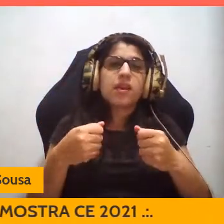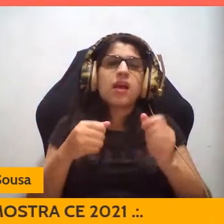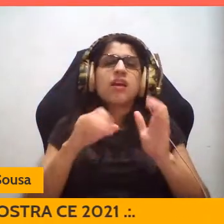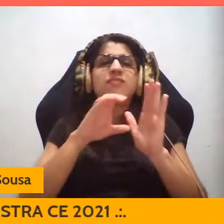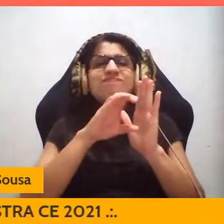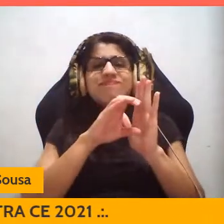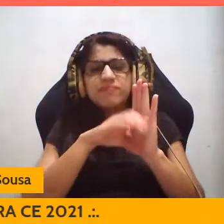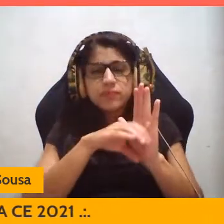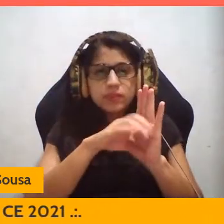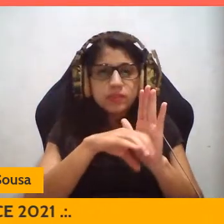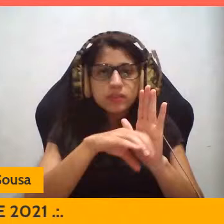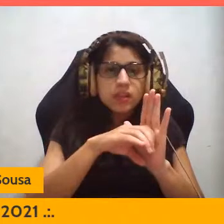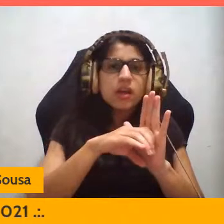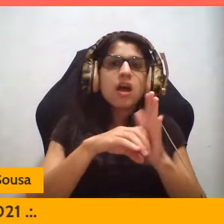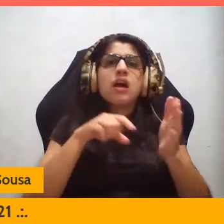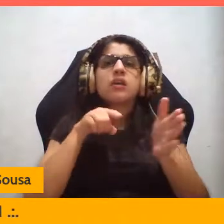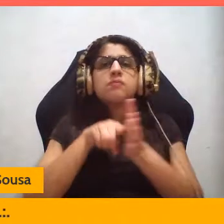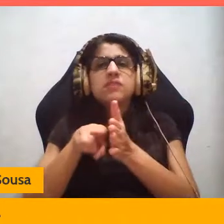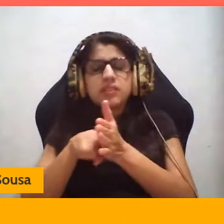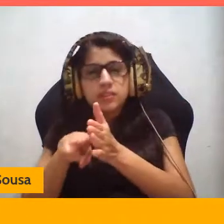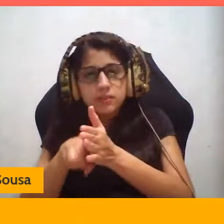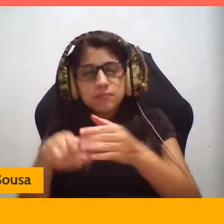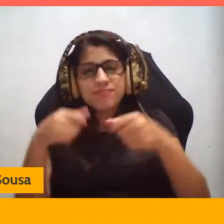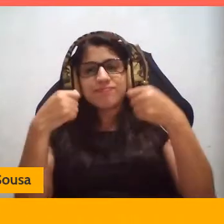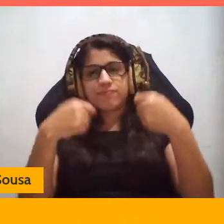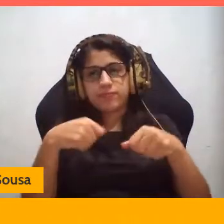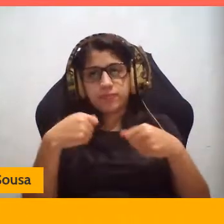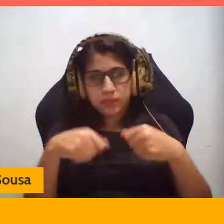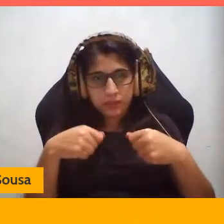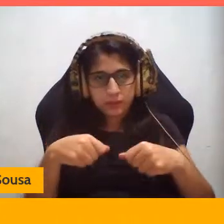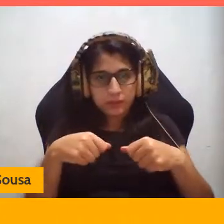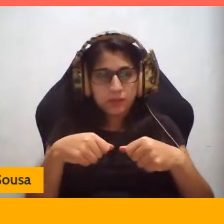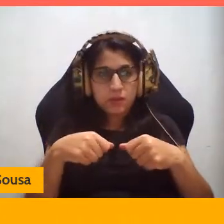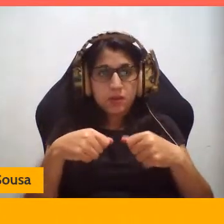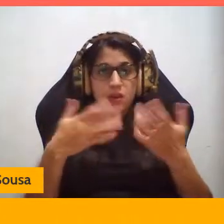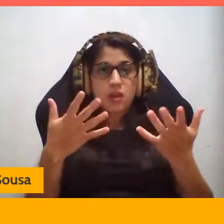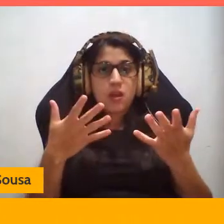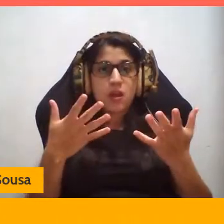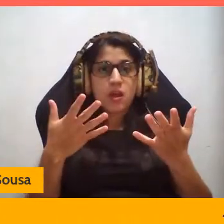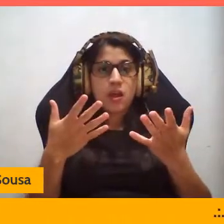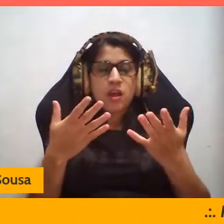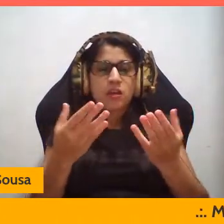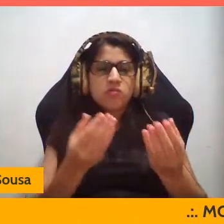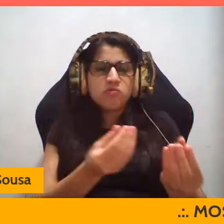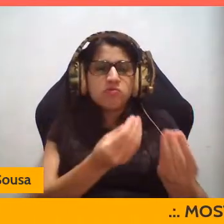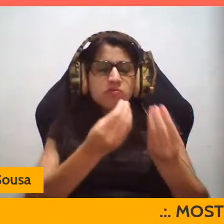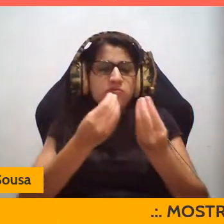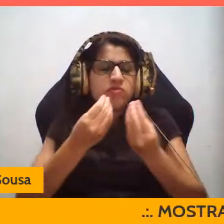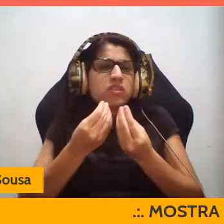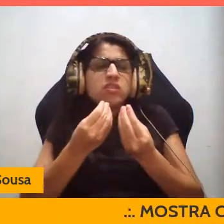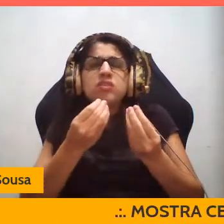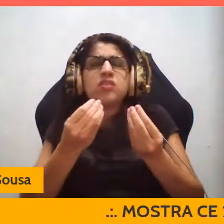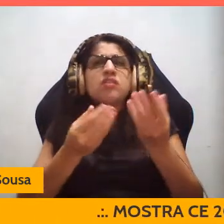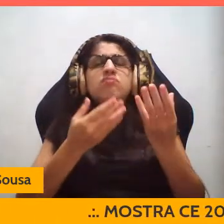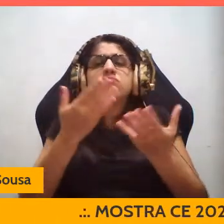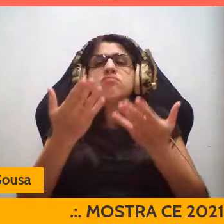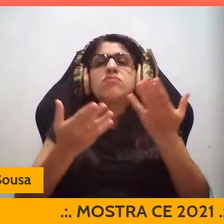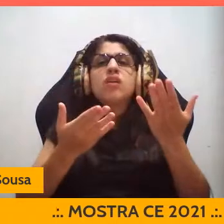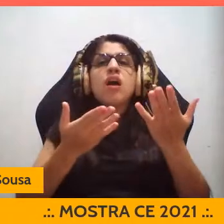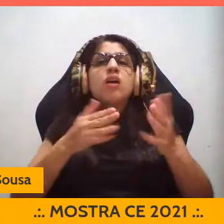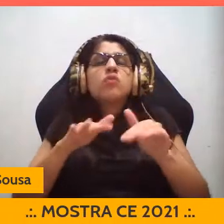contextualizar as nossas, as pesquisas precisam vir de um lugar, não é, né,